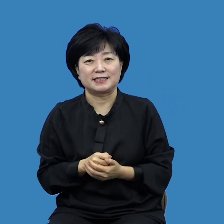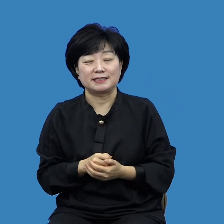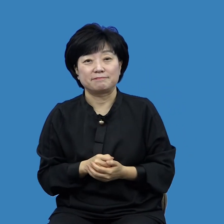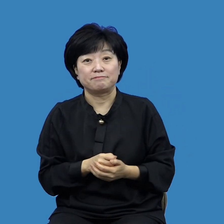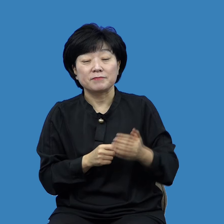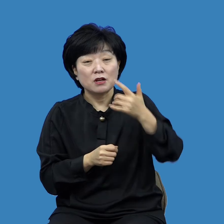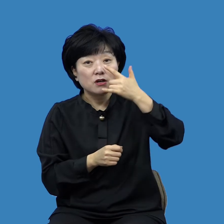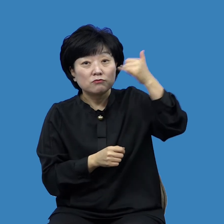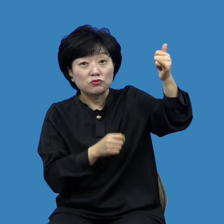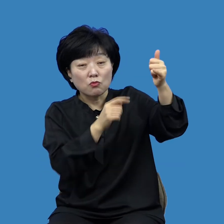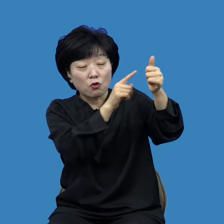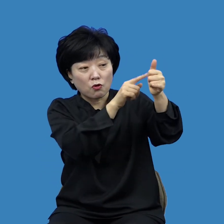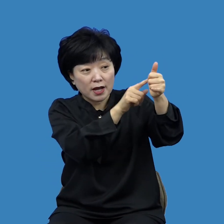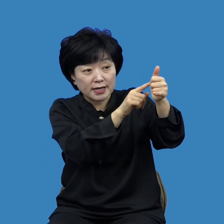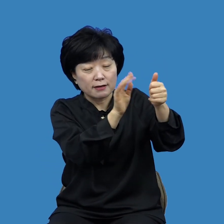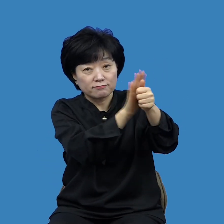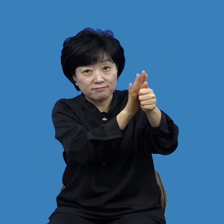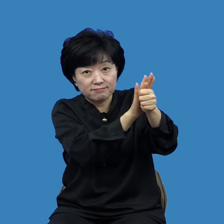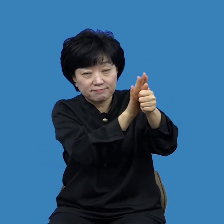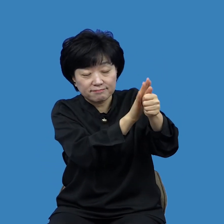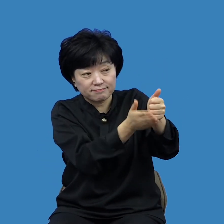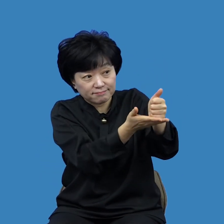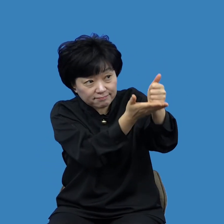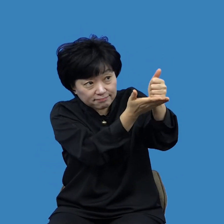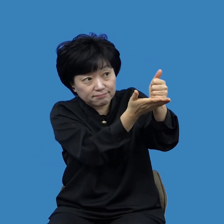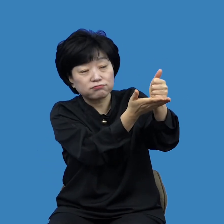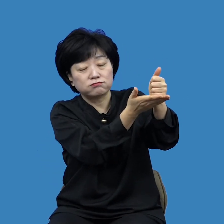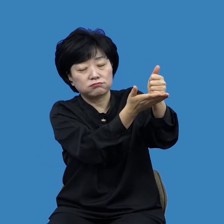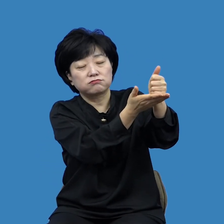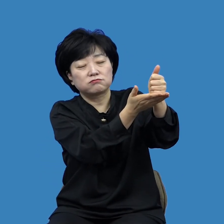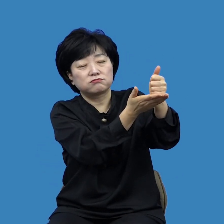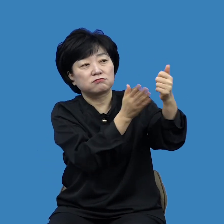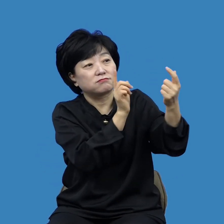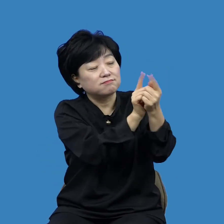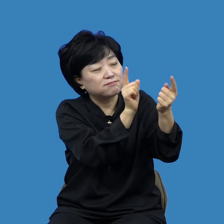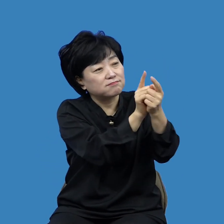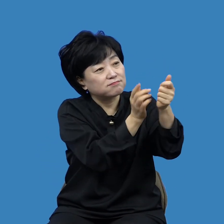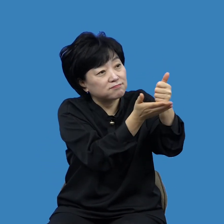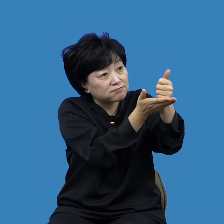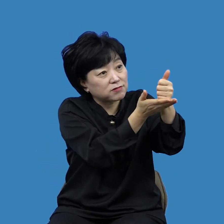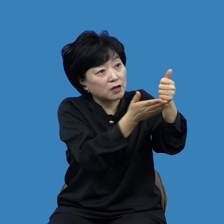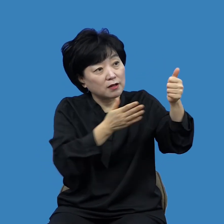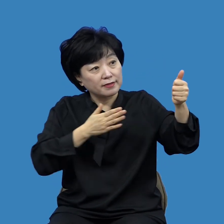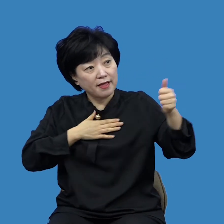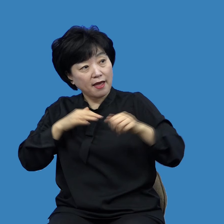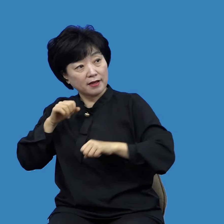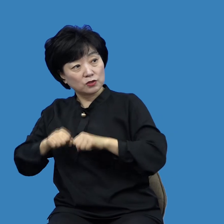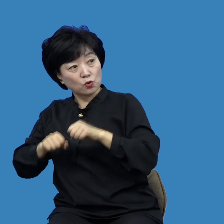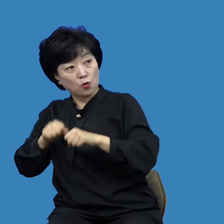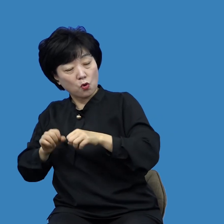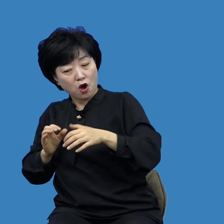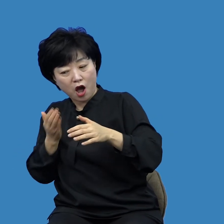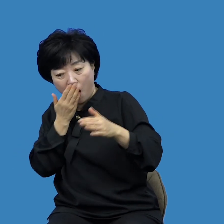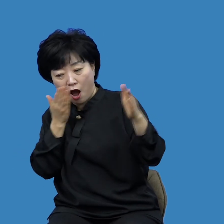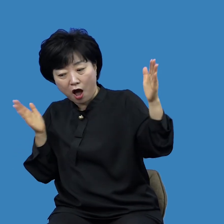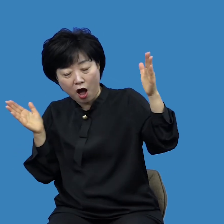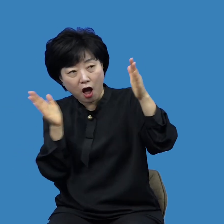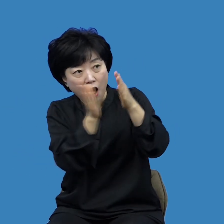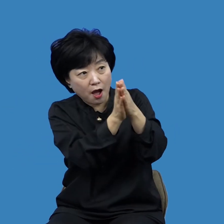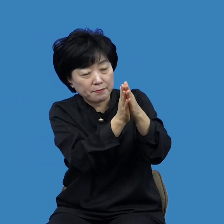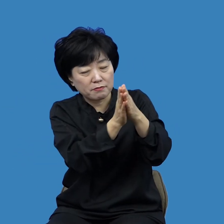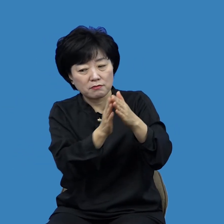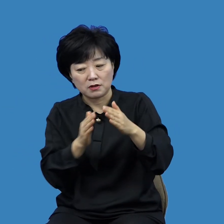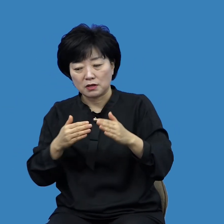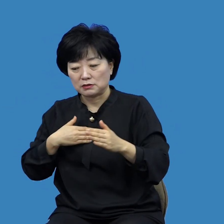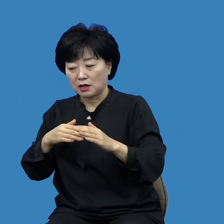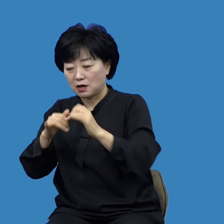단순히 부모님을 대해서하는 일도 있지만 내가 세상에서 얼마나 잘 사는가 하는 것도 포함되어 있어요. 내가 세상에서 잘